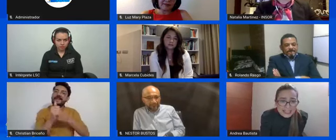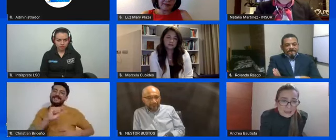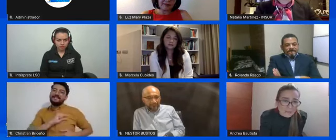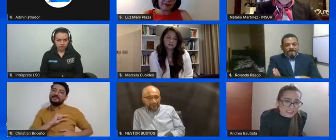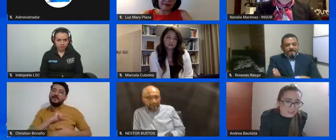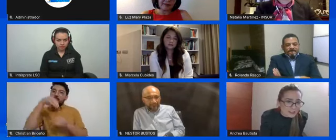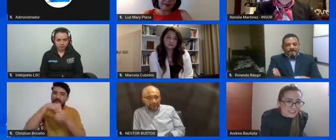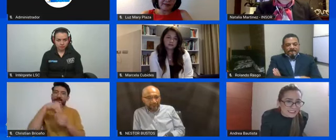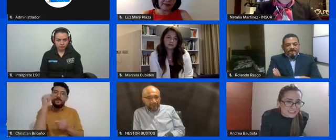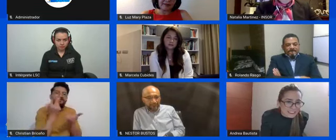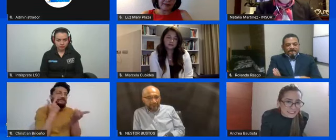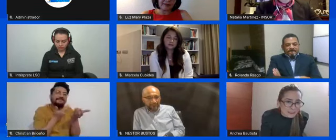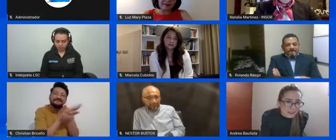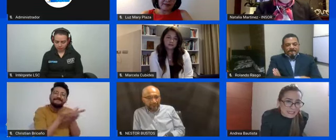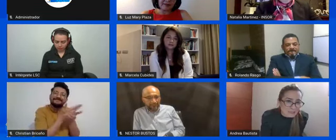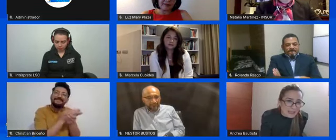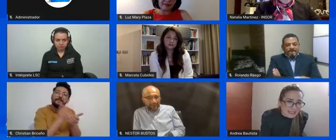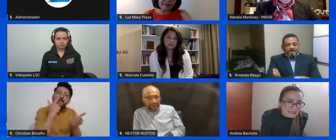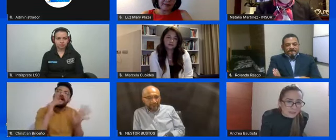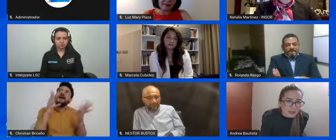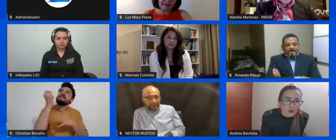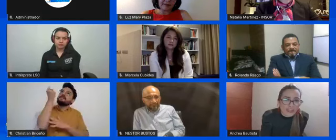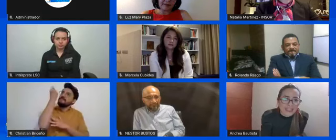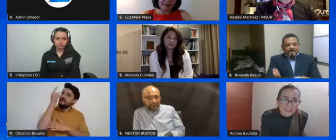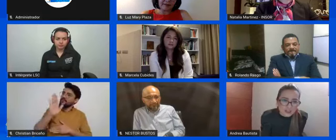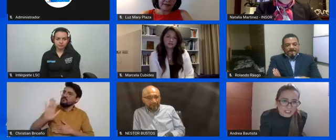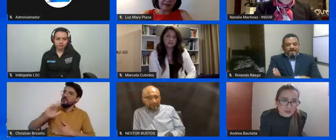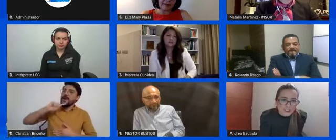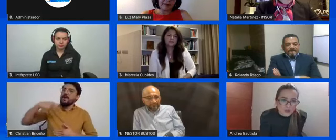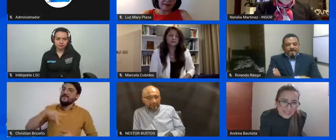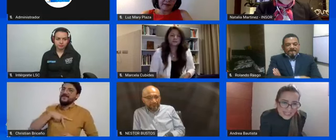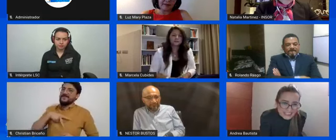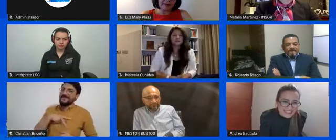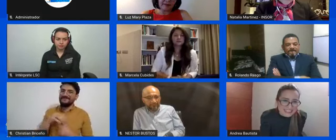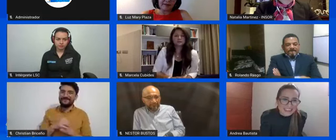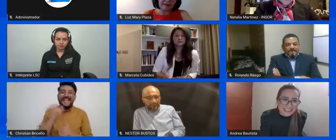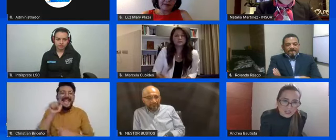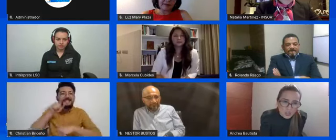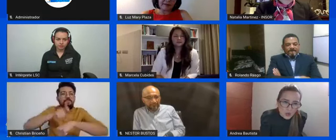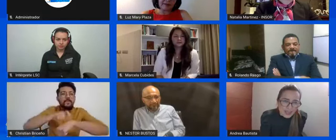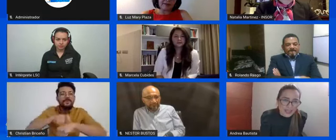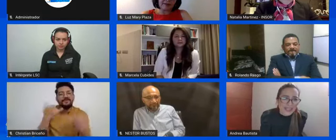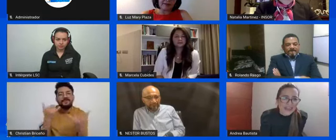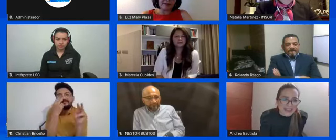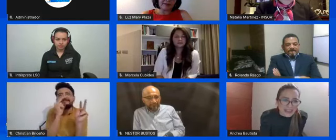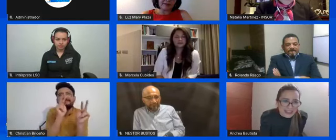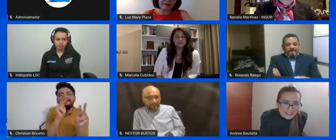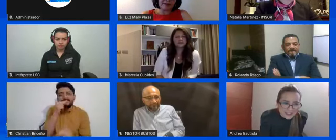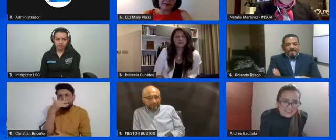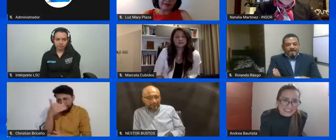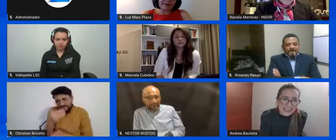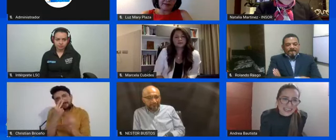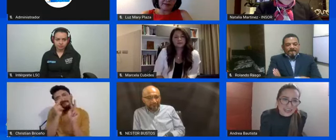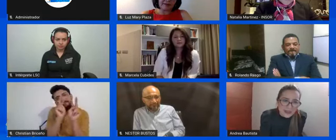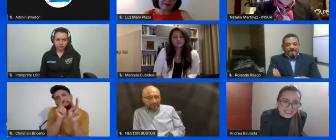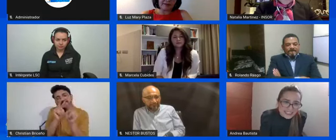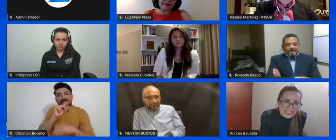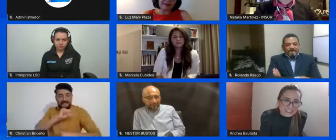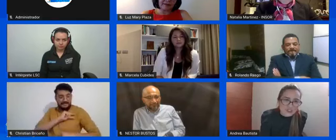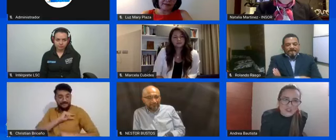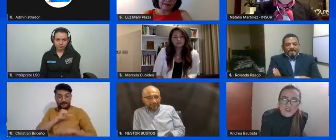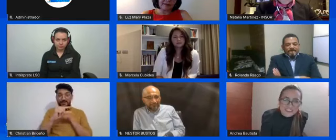señas, estaban ellos muy atemorizados. Estaban pensando en realizar el implante, pero en el inicio recibió esas sugerencias y